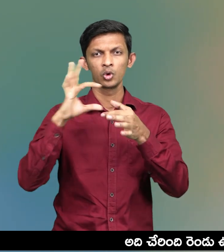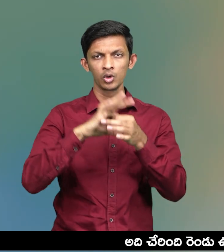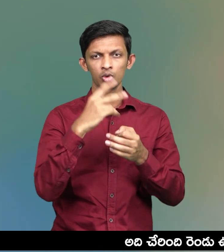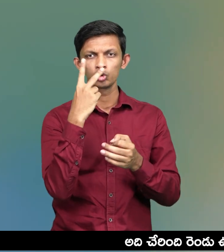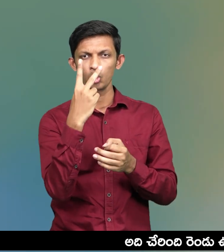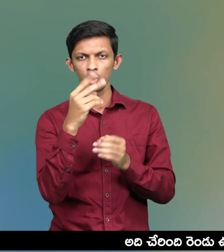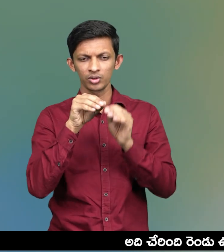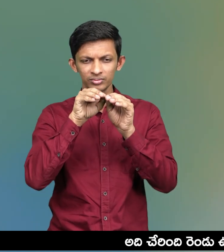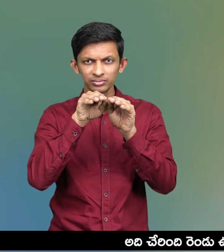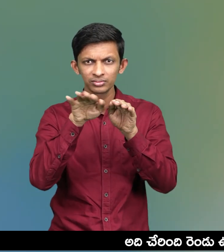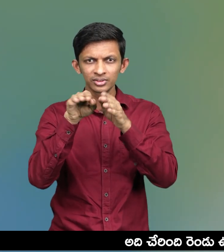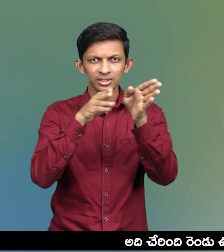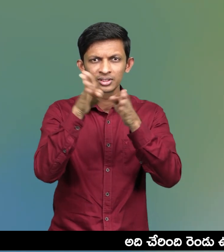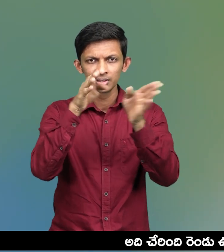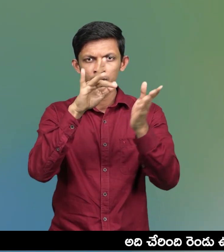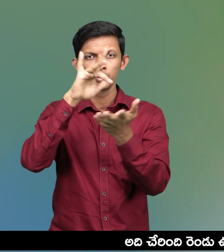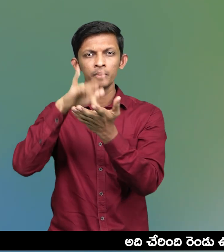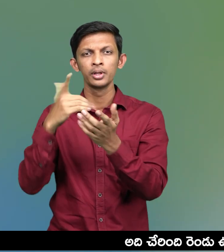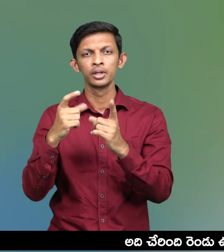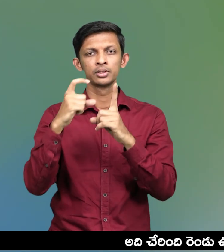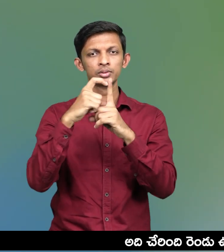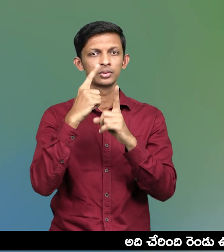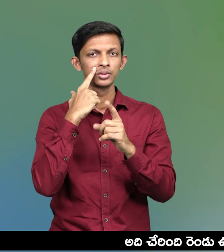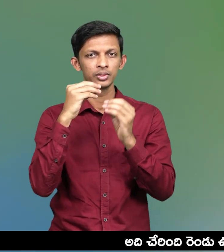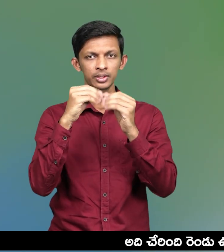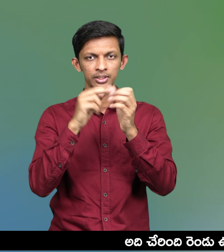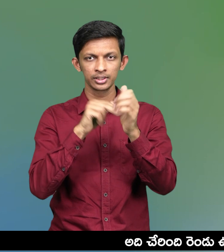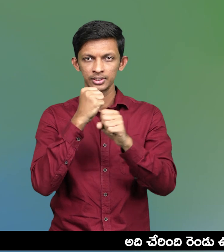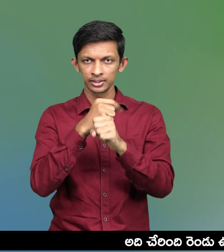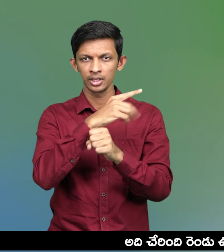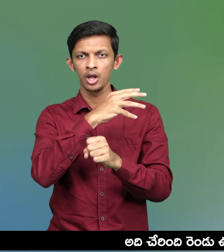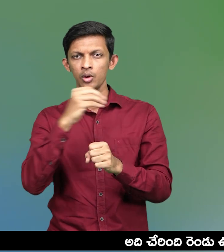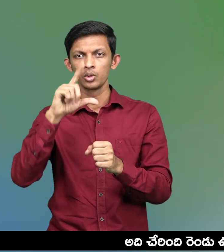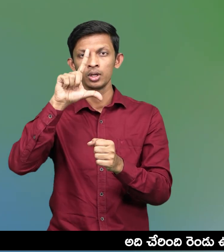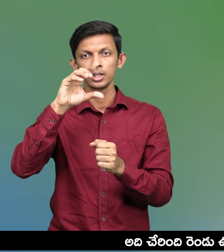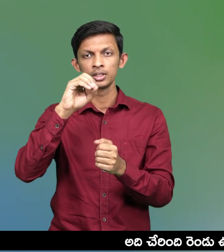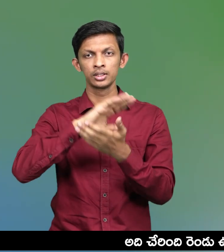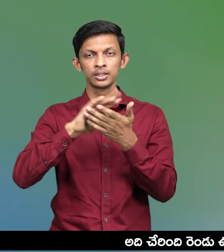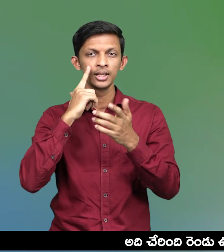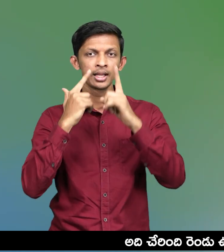అది చేరింది 2 ఉపనదులు దిబాంగ్ మరియు లోహిత్.